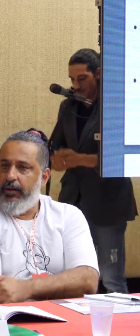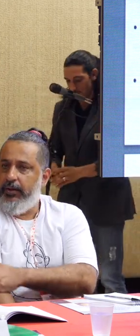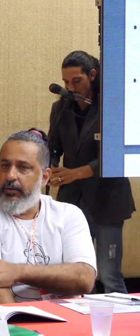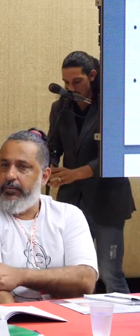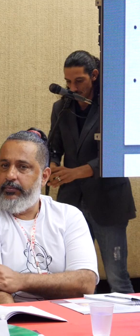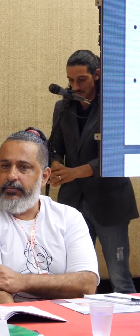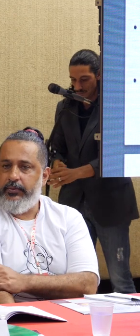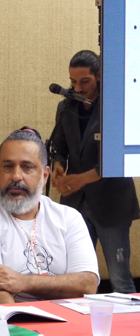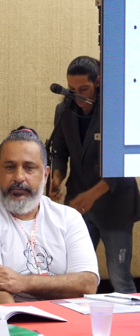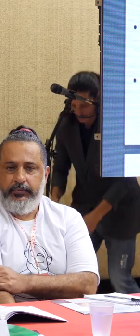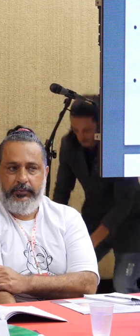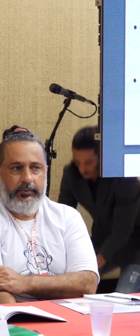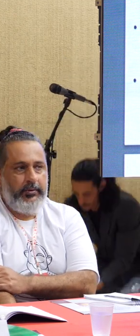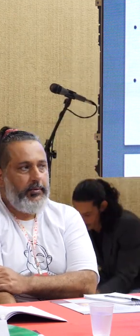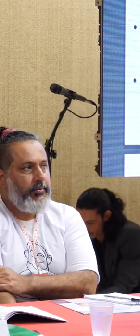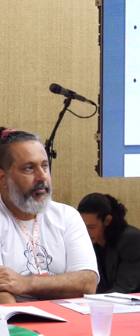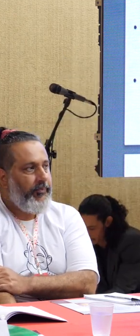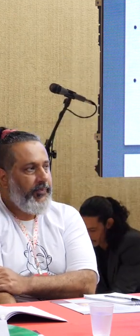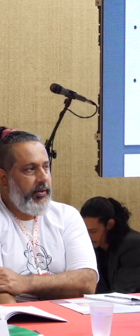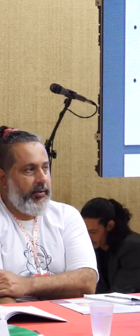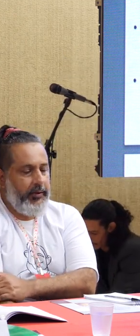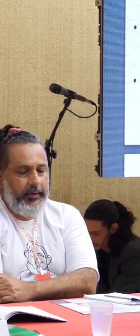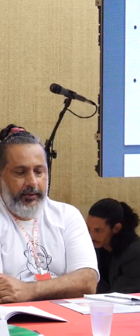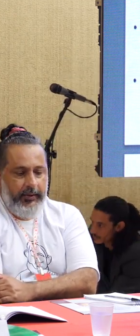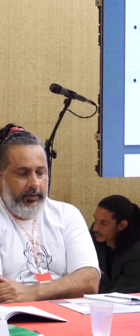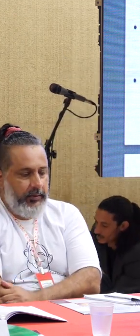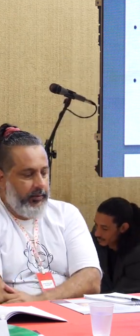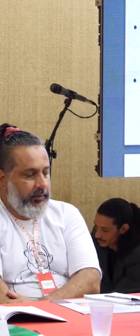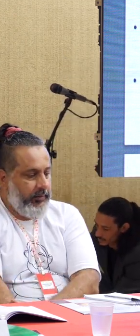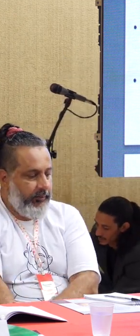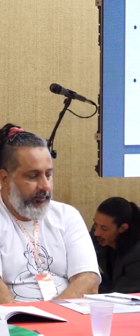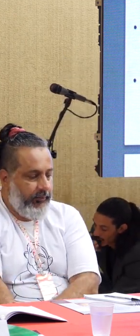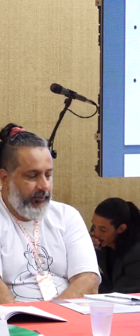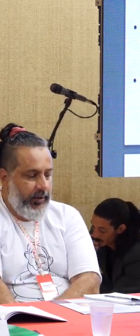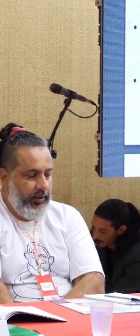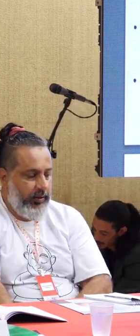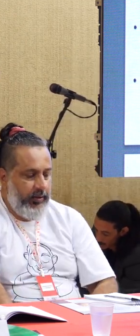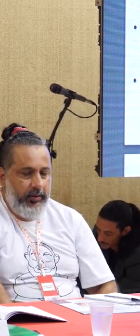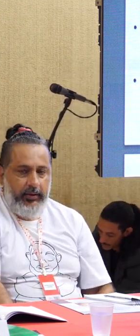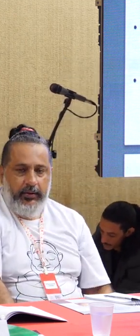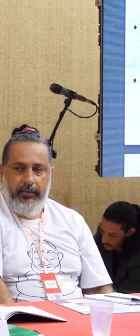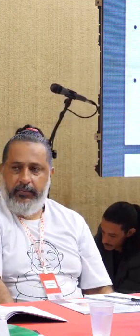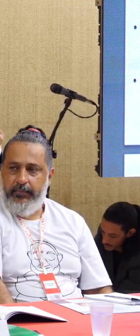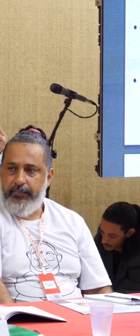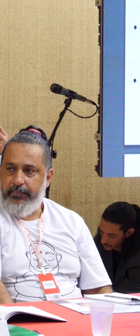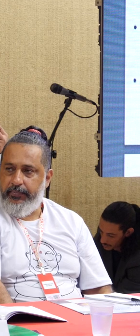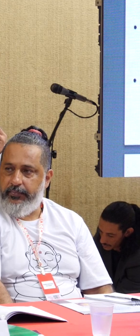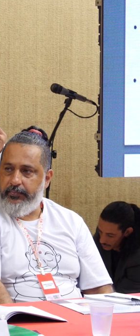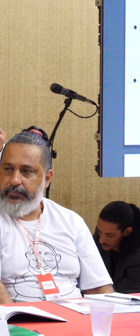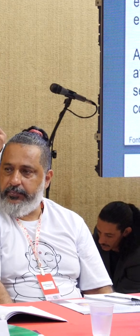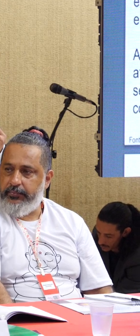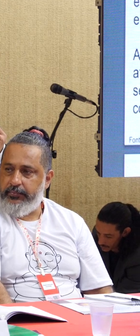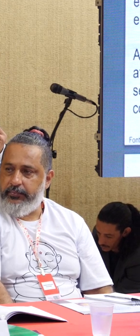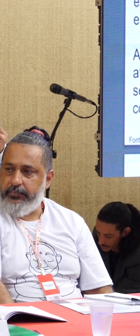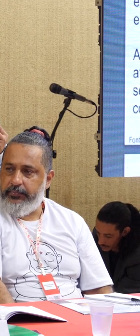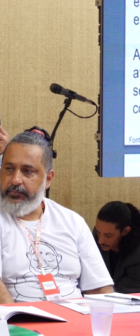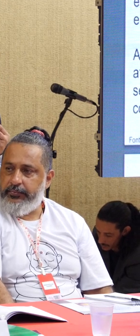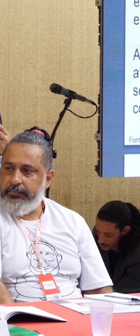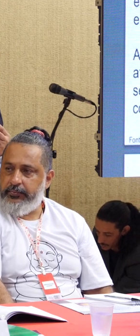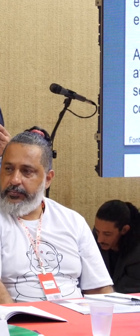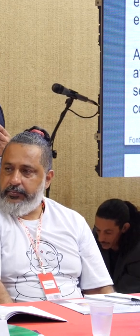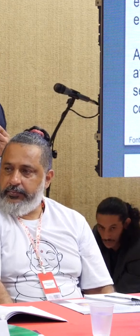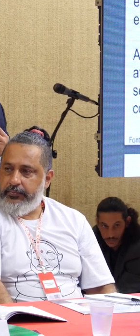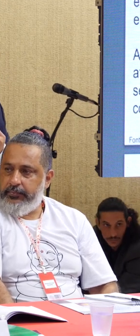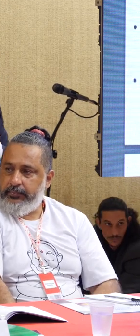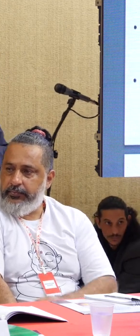Então, ele consegue identificar de uma maneira mais fácil que o social com o policiamento dá certo em